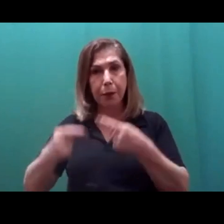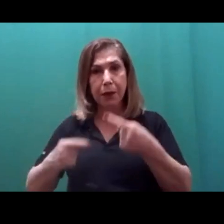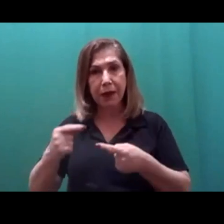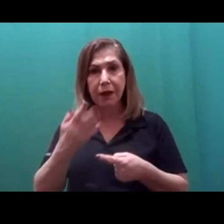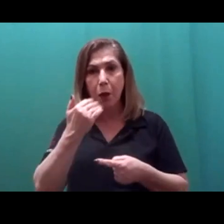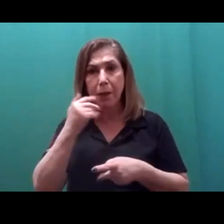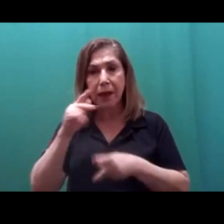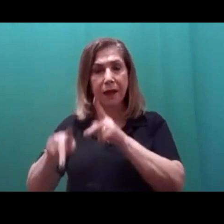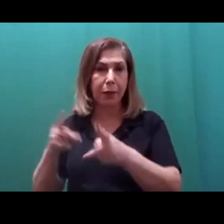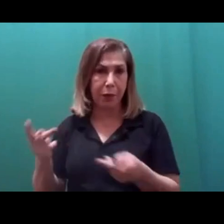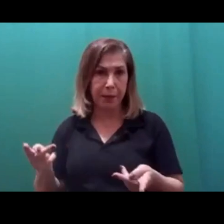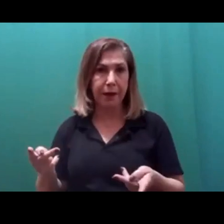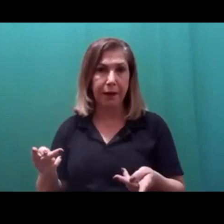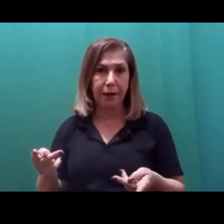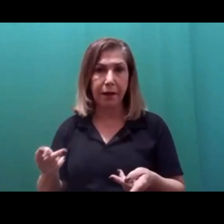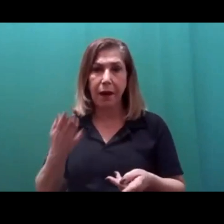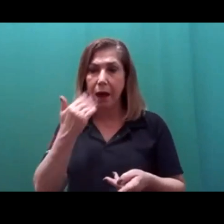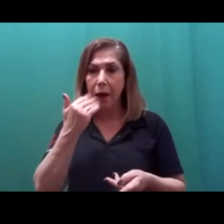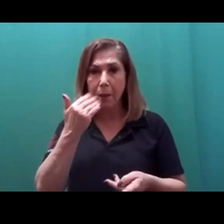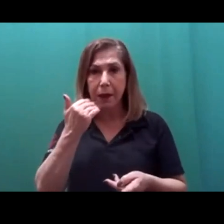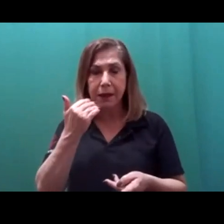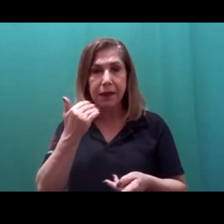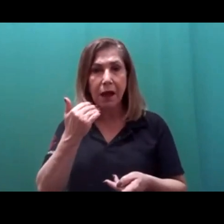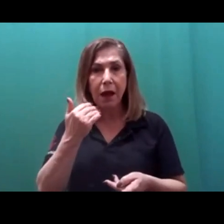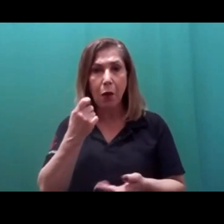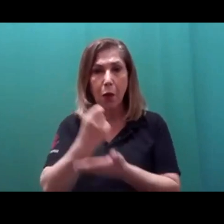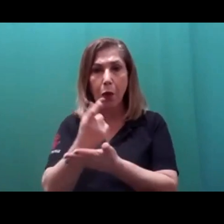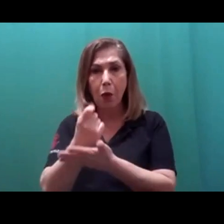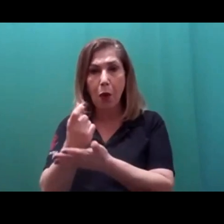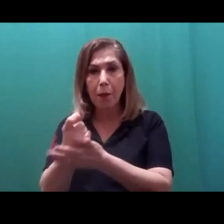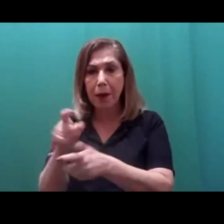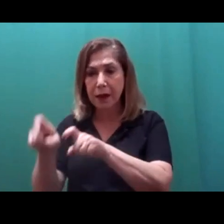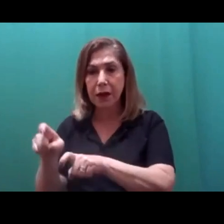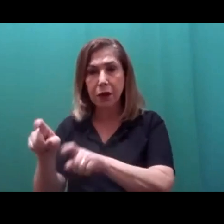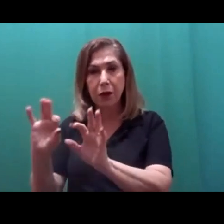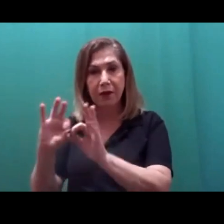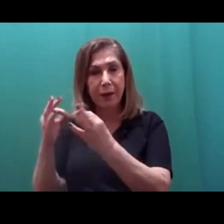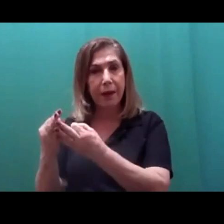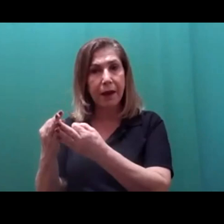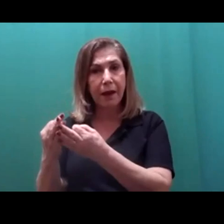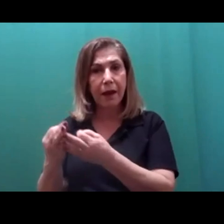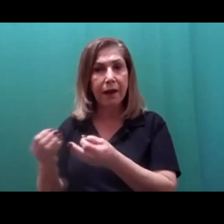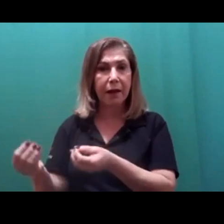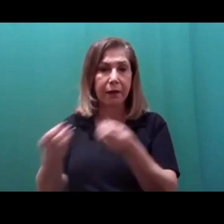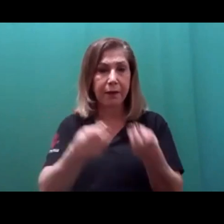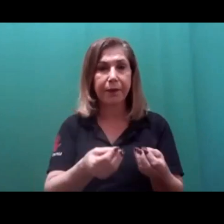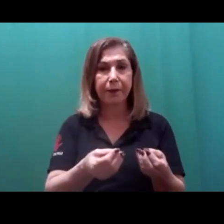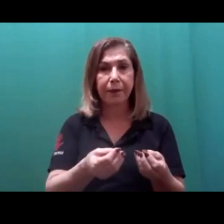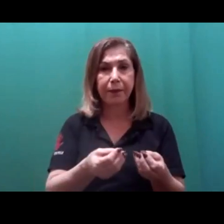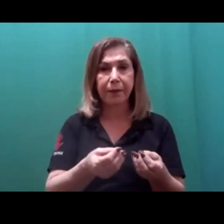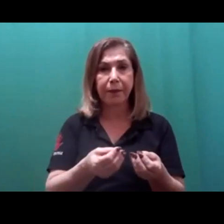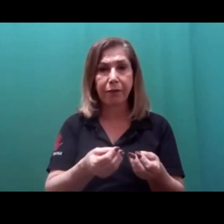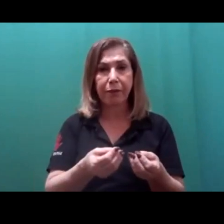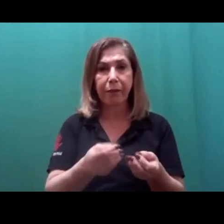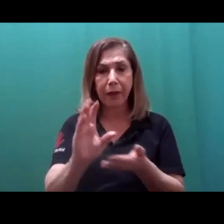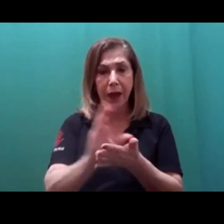pública. Ele pega a comida, ele compra a comida dos agricultores familiares, coloca um